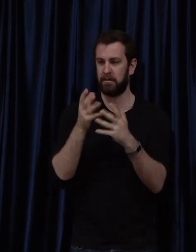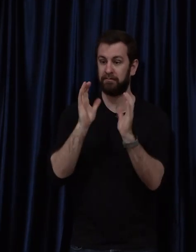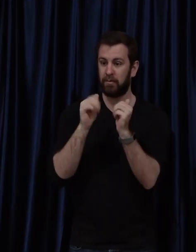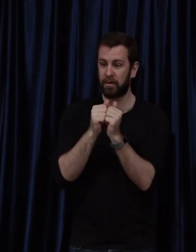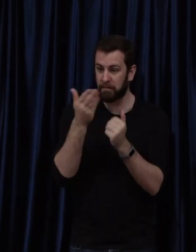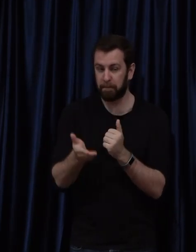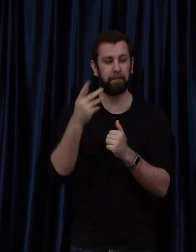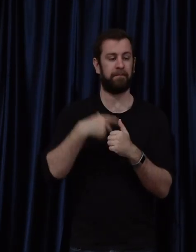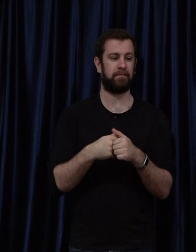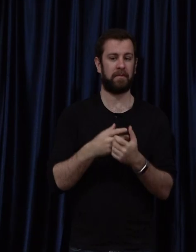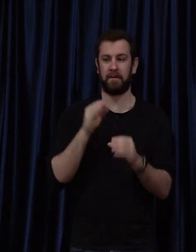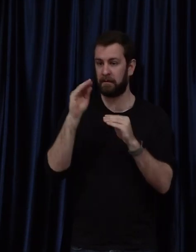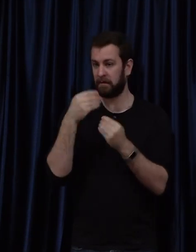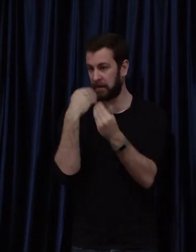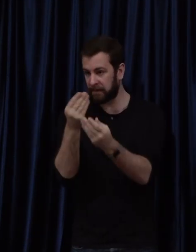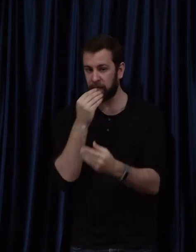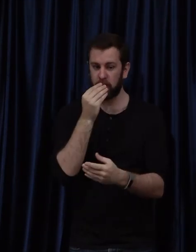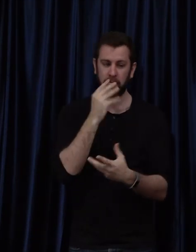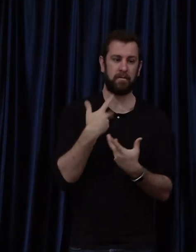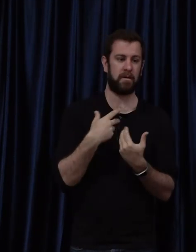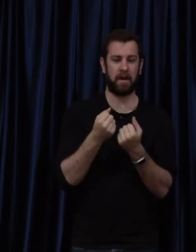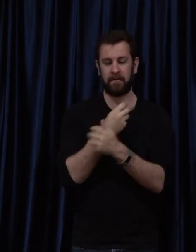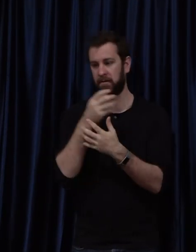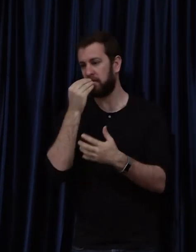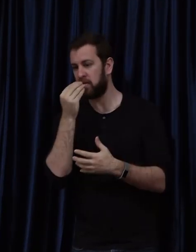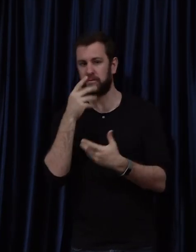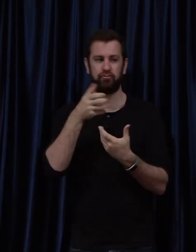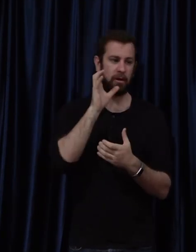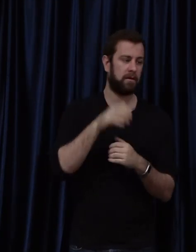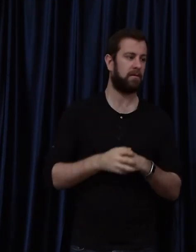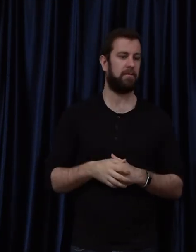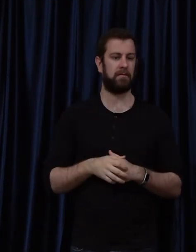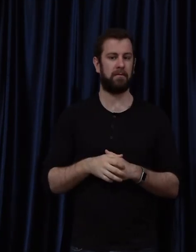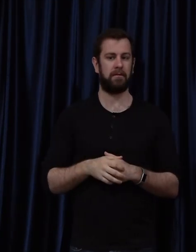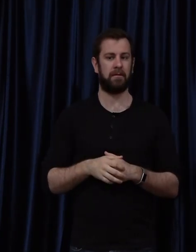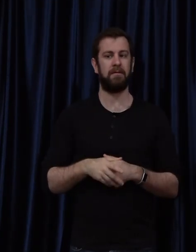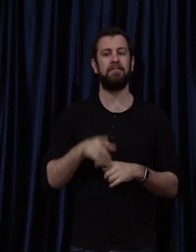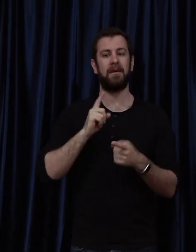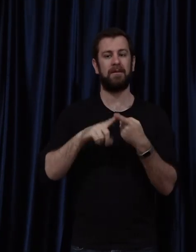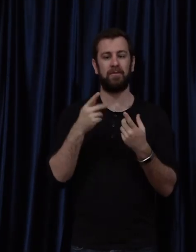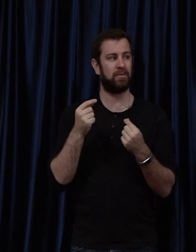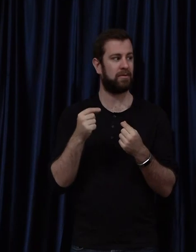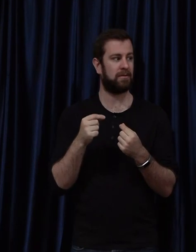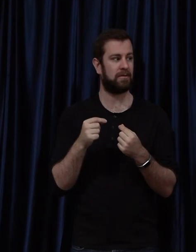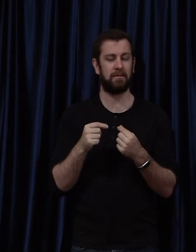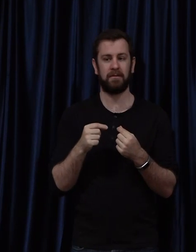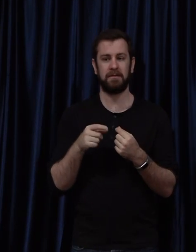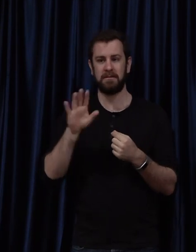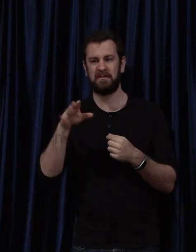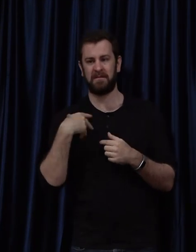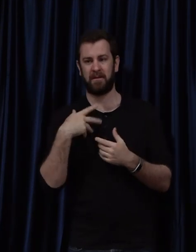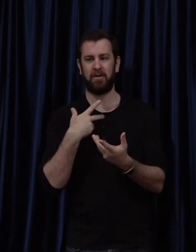some food, some corn, some grain. He then calls the servants of the palace and he says, اِجْعَلُوا بِضَاعَتَهُمْ فِي